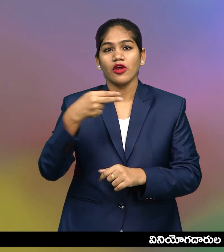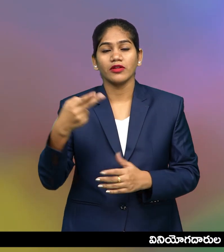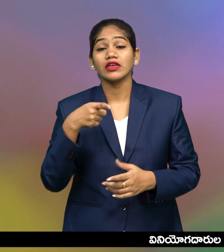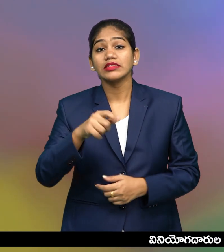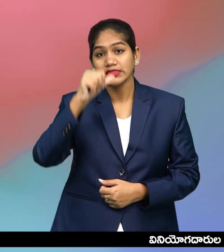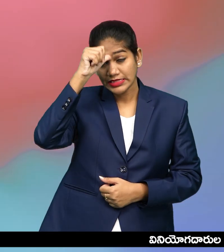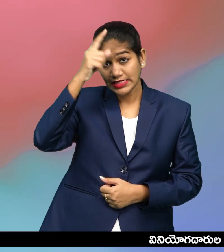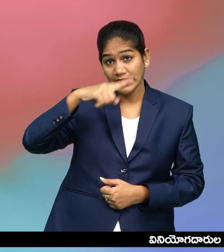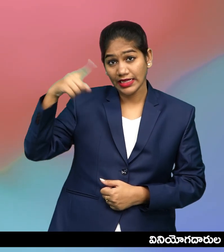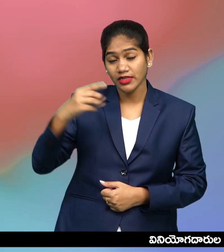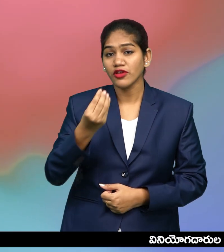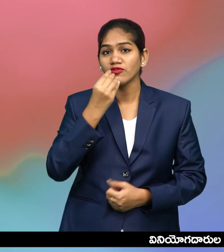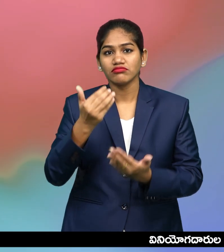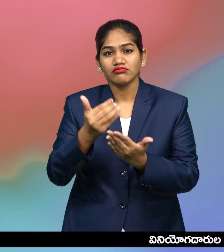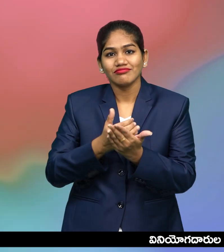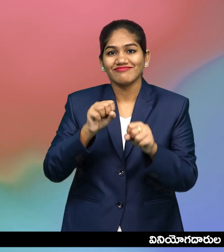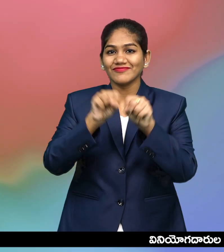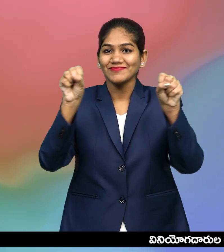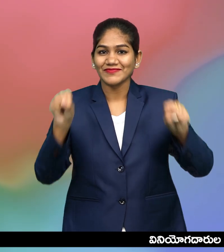వినియోగదారుల వ్యవహారాల మంత్రిత్వ శాఖ క్రింద